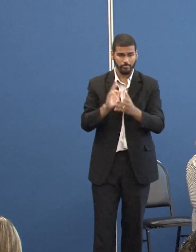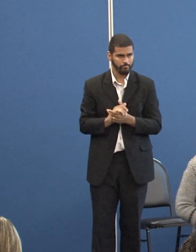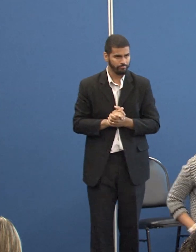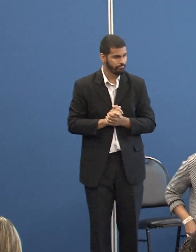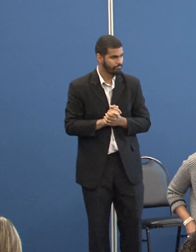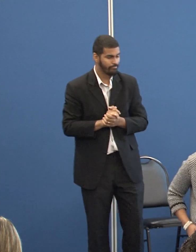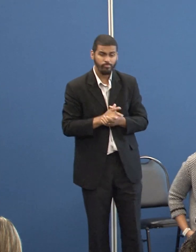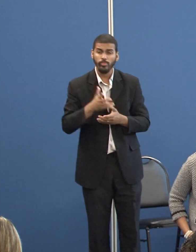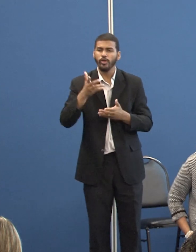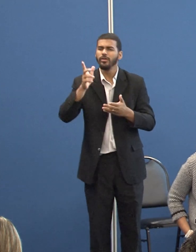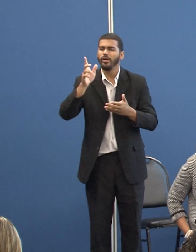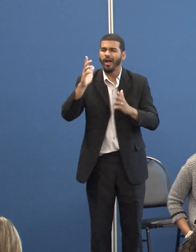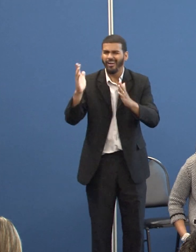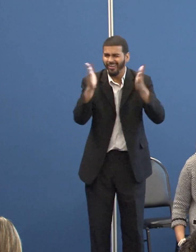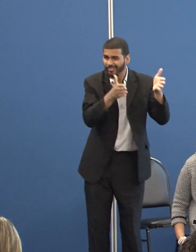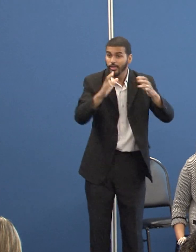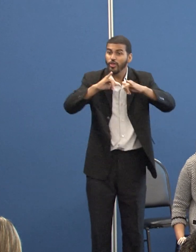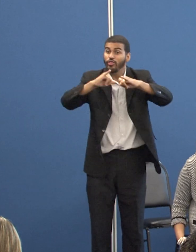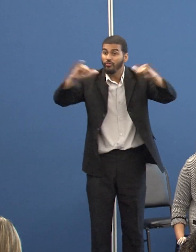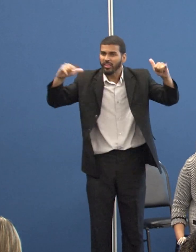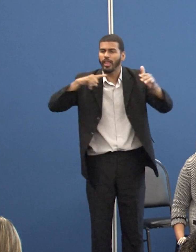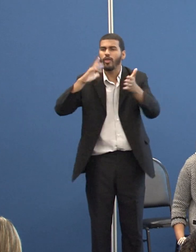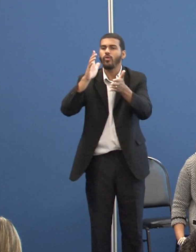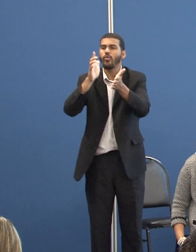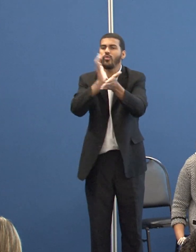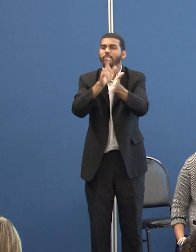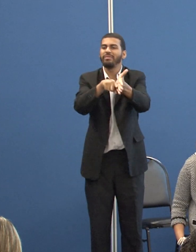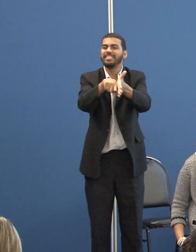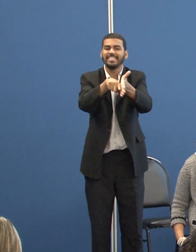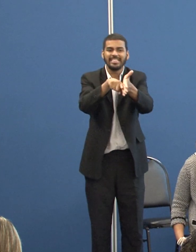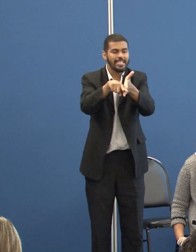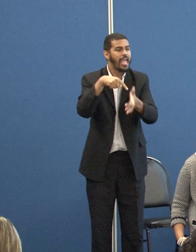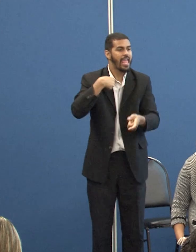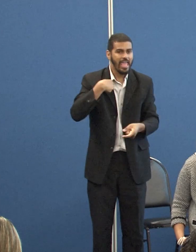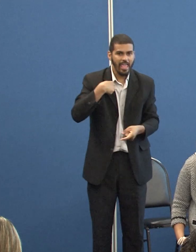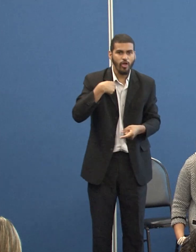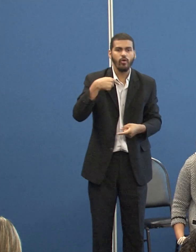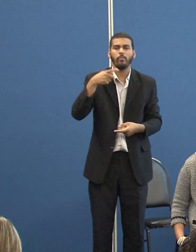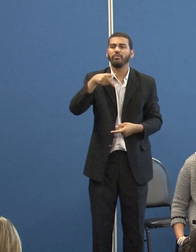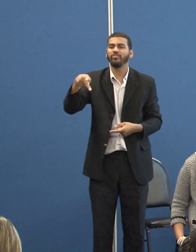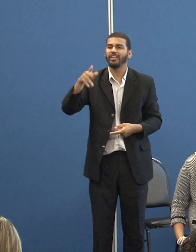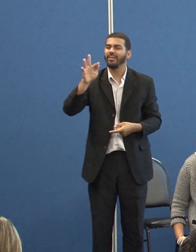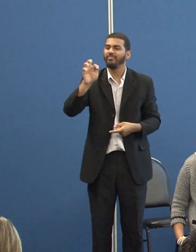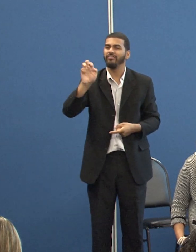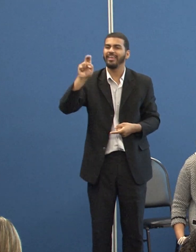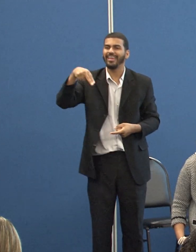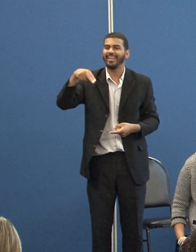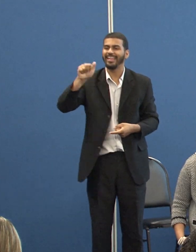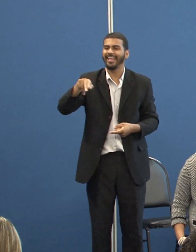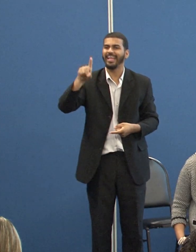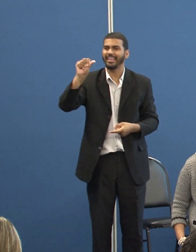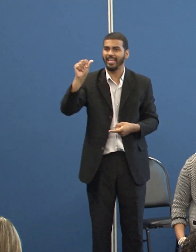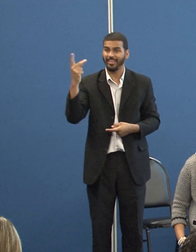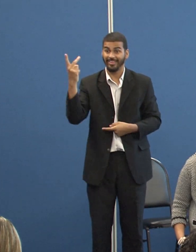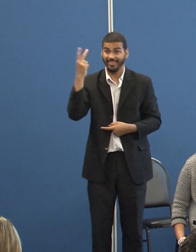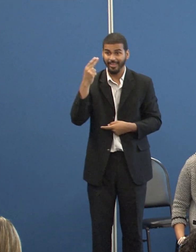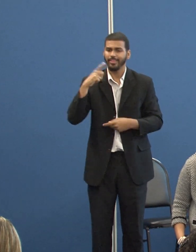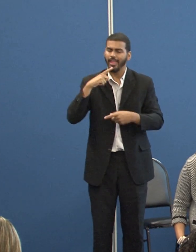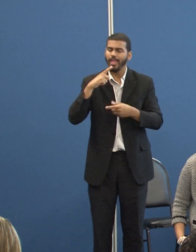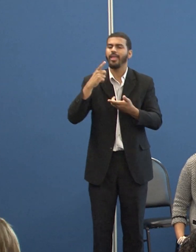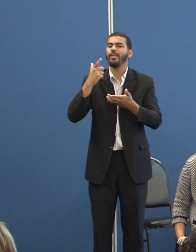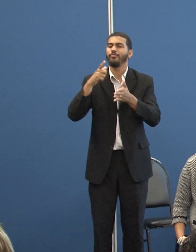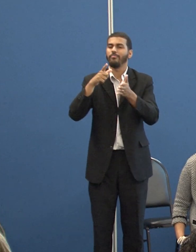Só para divulgar, nós temos um grupo de pesquisa, eu e a professora Fernanda Caricari, nós trabalhamos, o nosso grupo de pesquisa, cadastrado